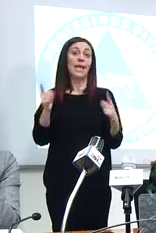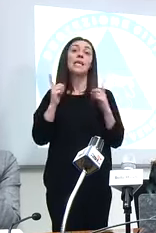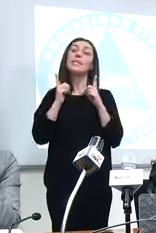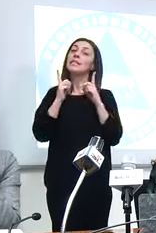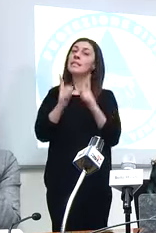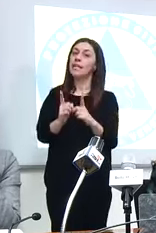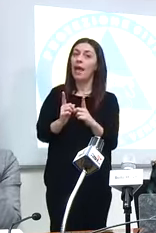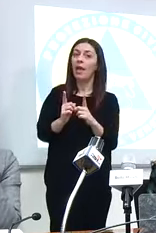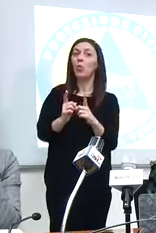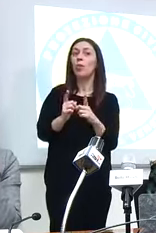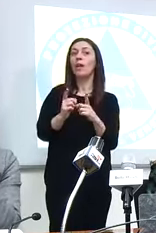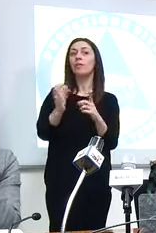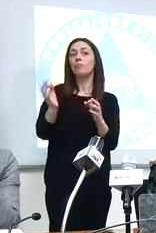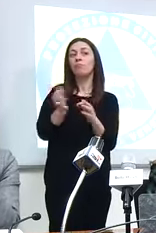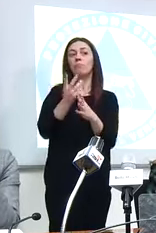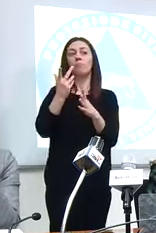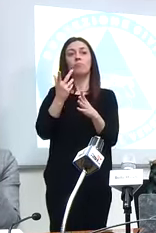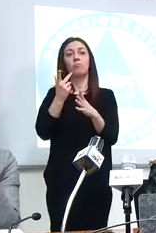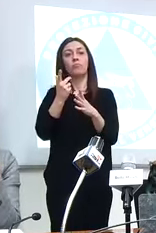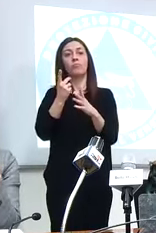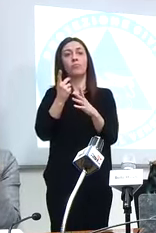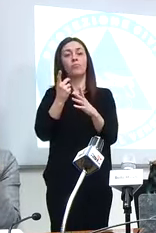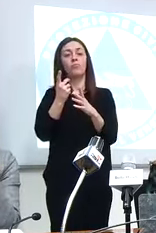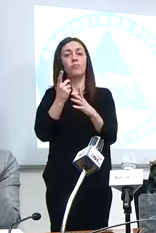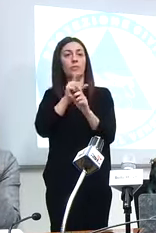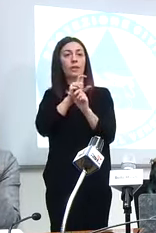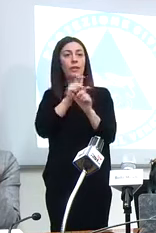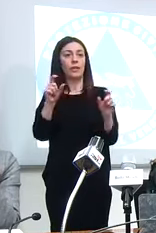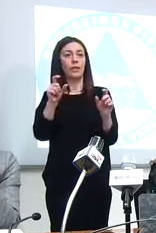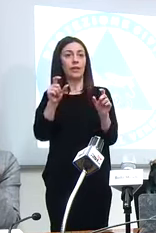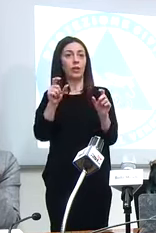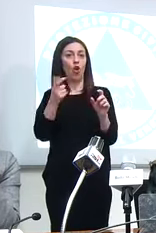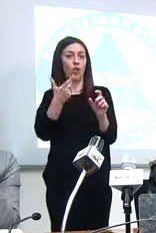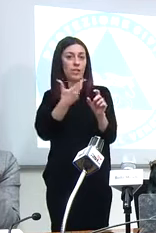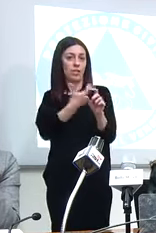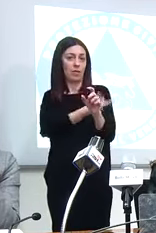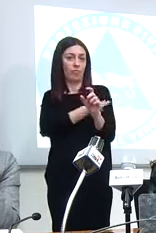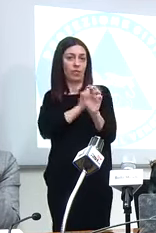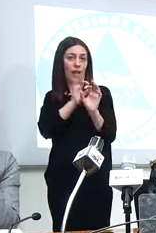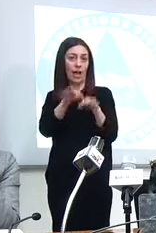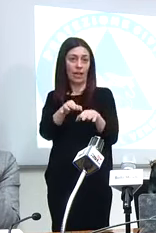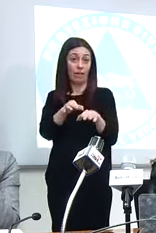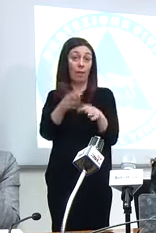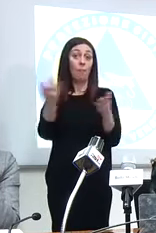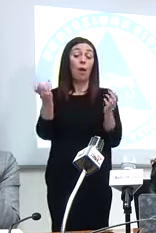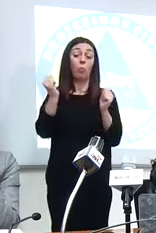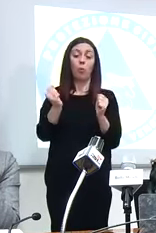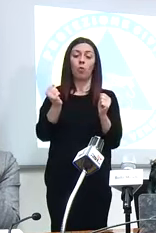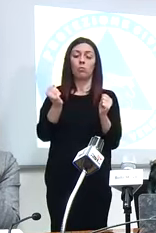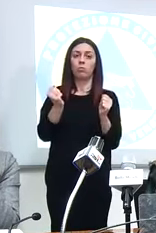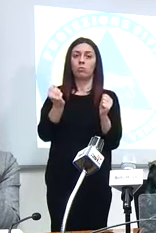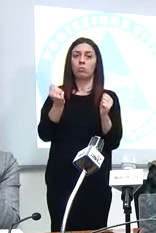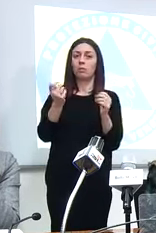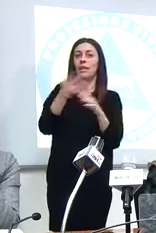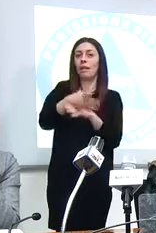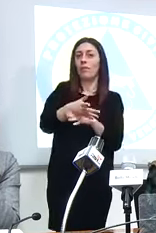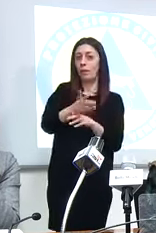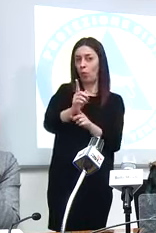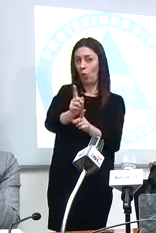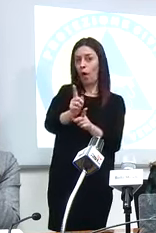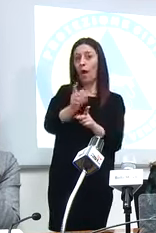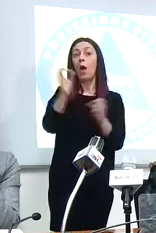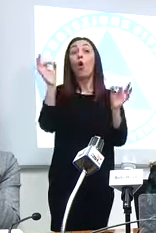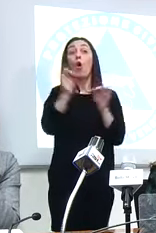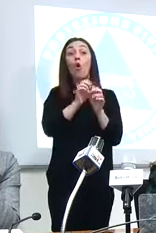potrebbe intervenire, speriamo, in maniera favorevole, uno, l'aumento delle dosi che sono state previste per quanto